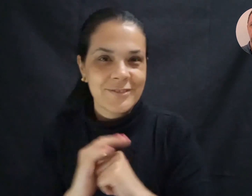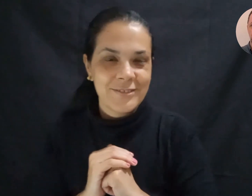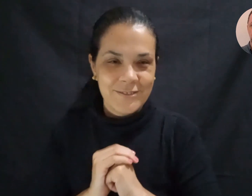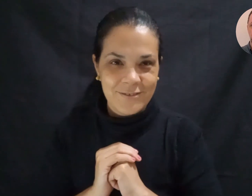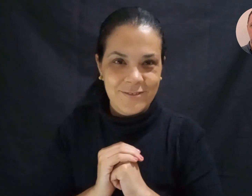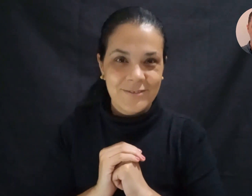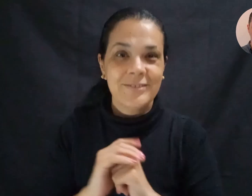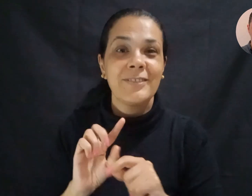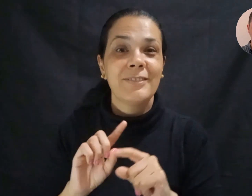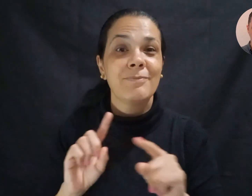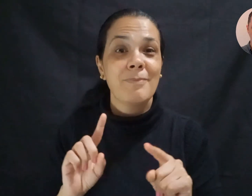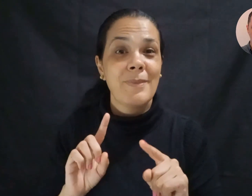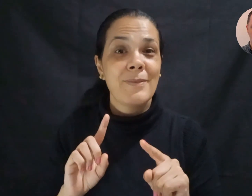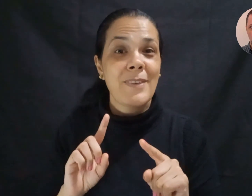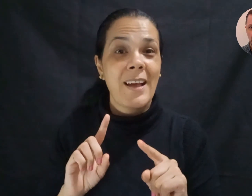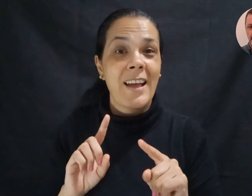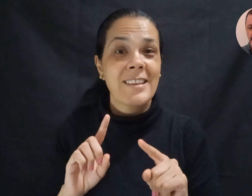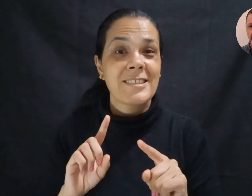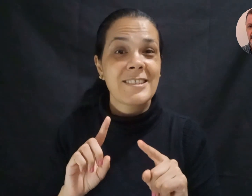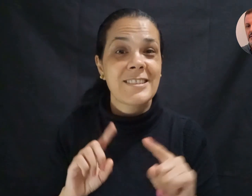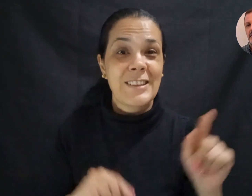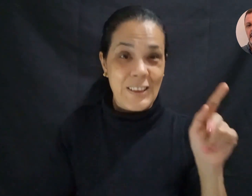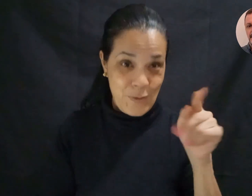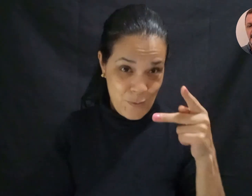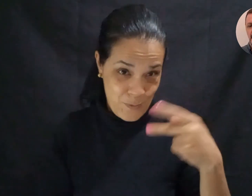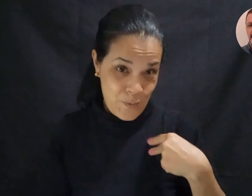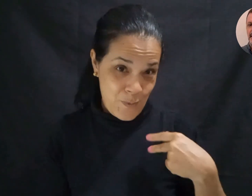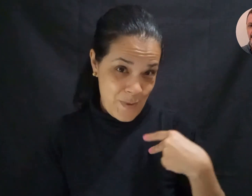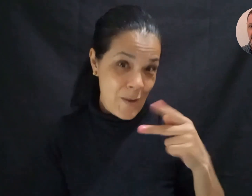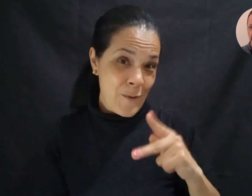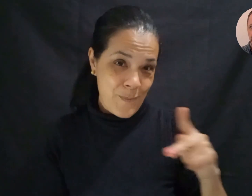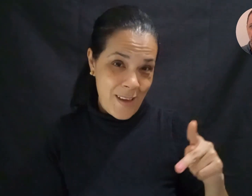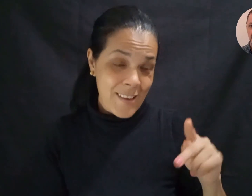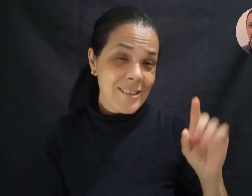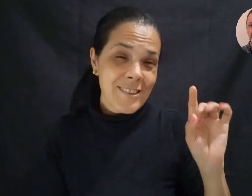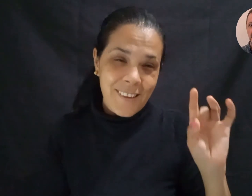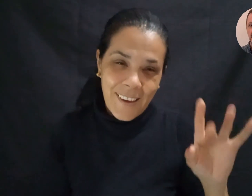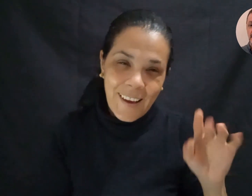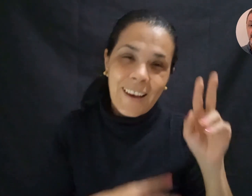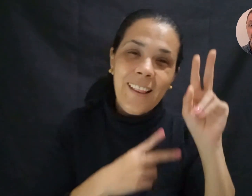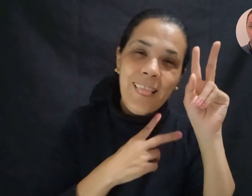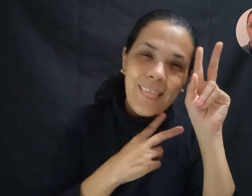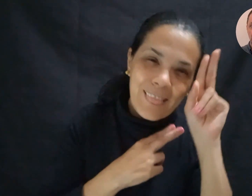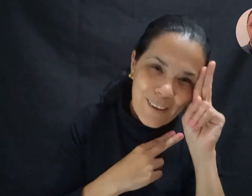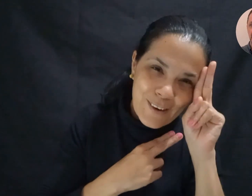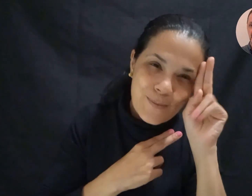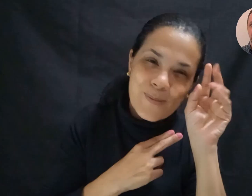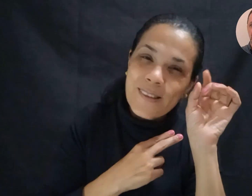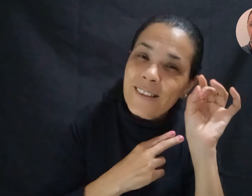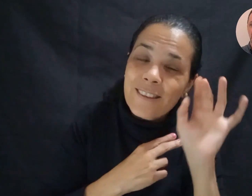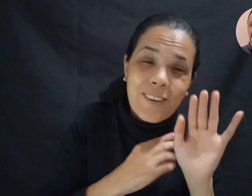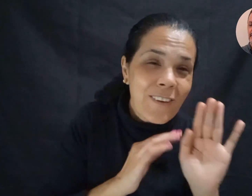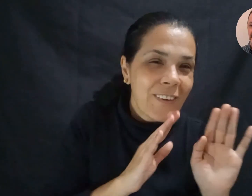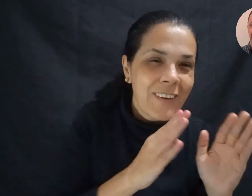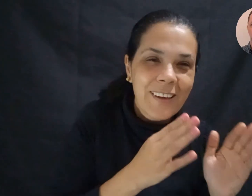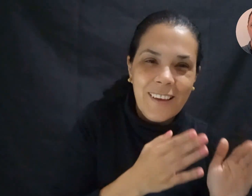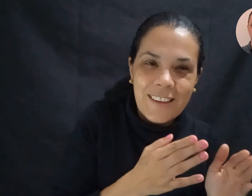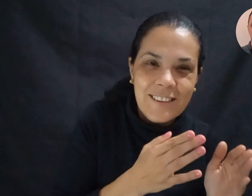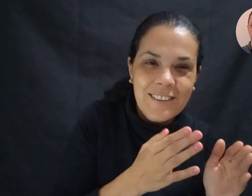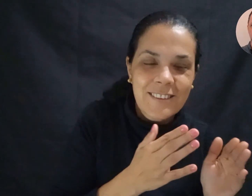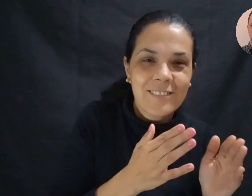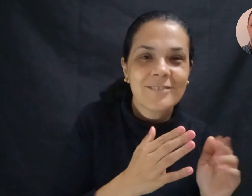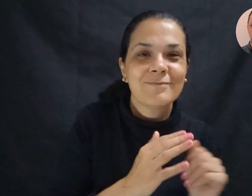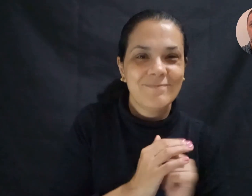atenção. Mas, quando meu mestre dorme, ele apenas dorme. Somente o sono existe naquele momento, nada